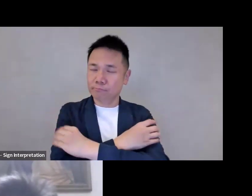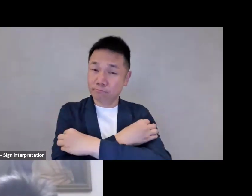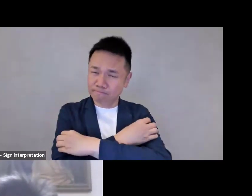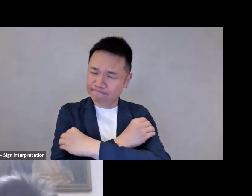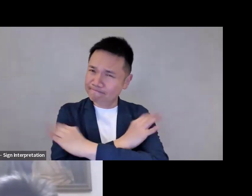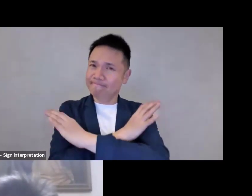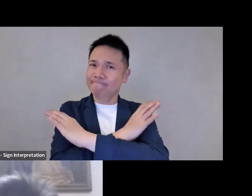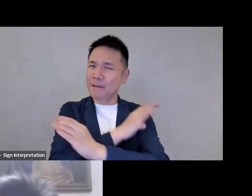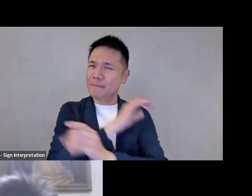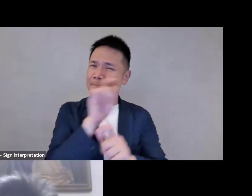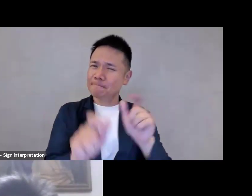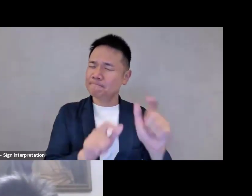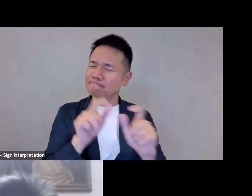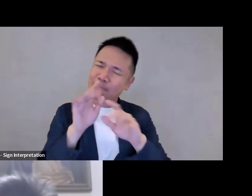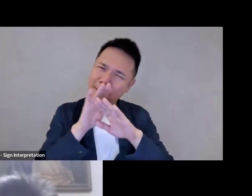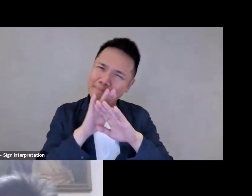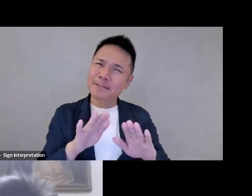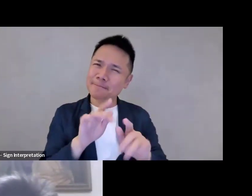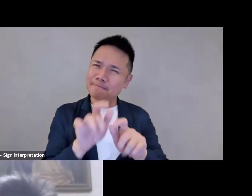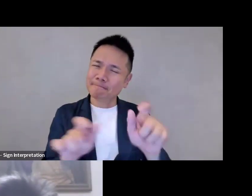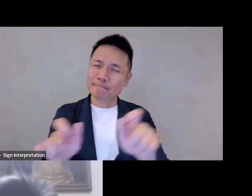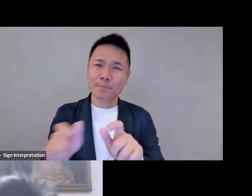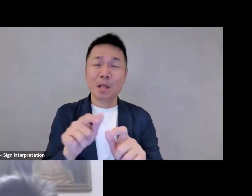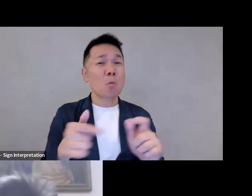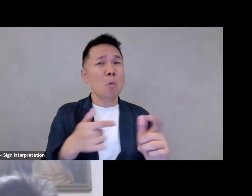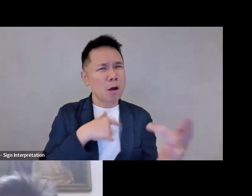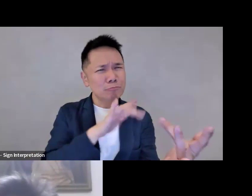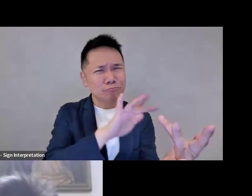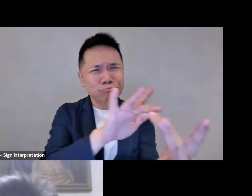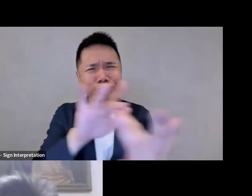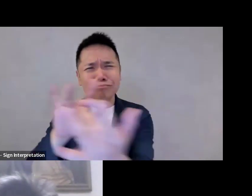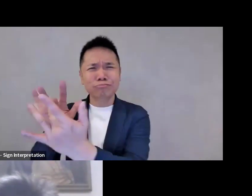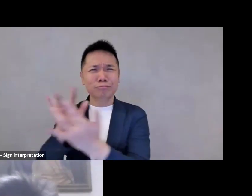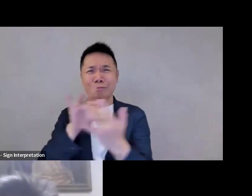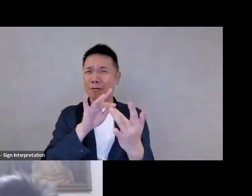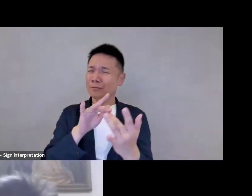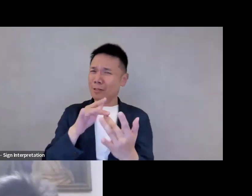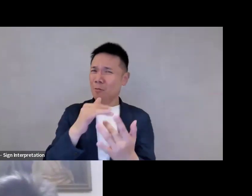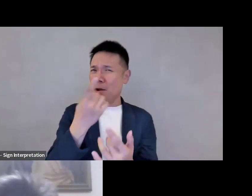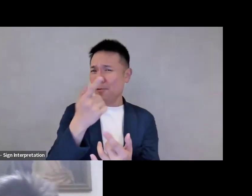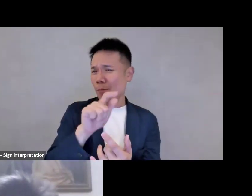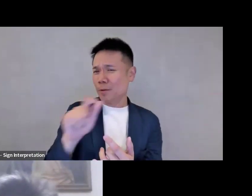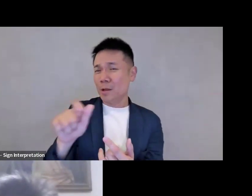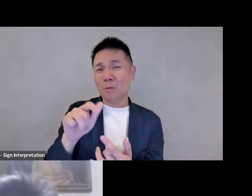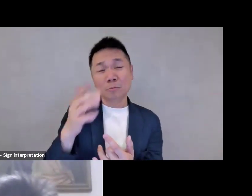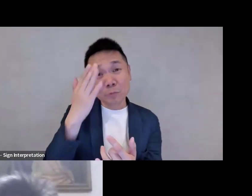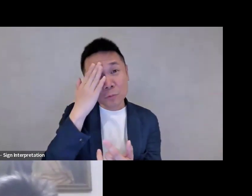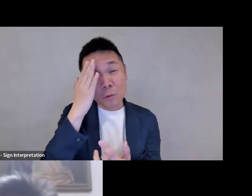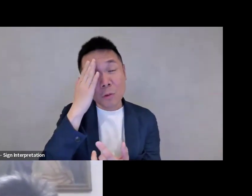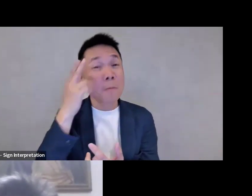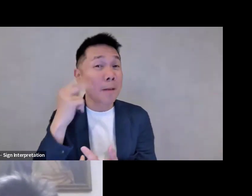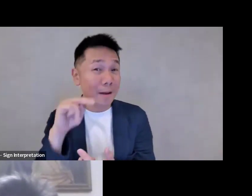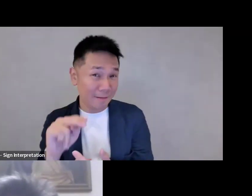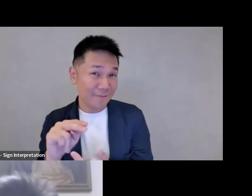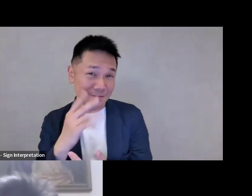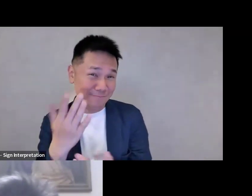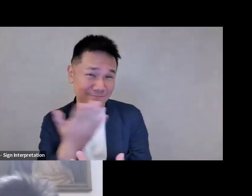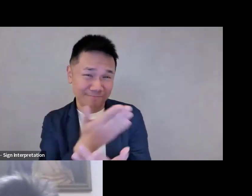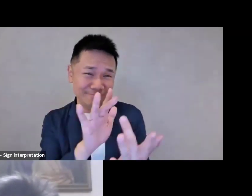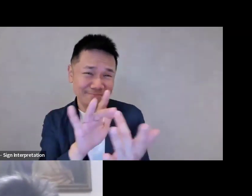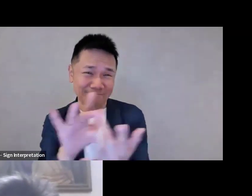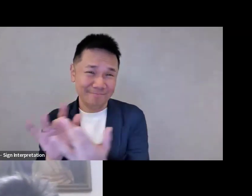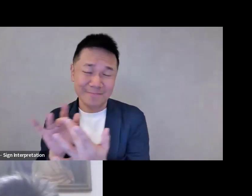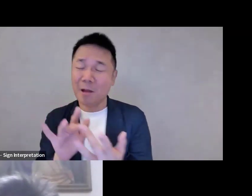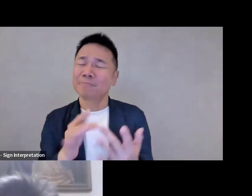的Bhargavi博士，让他能够安息。而且我们希